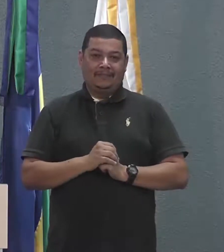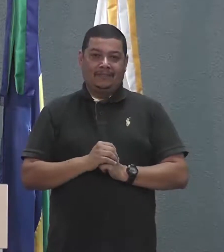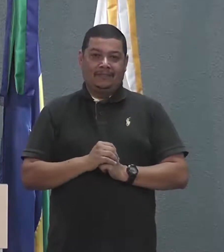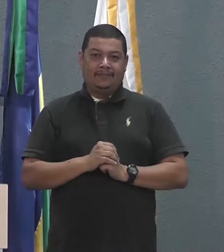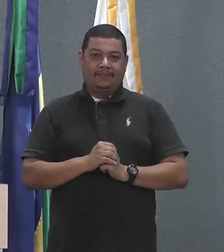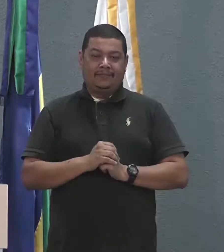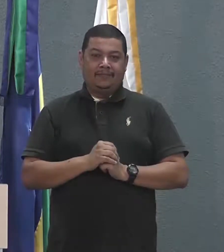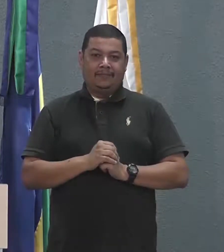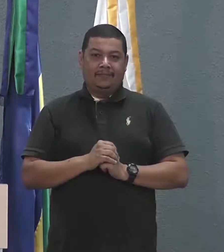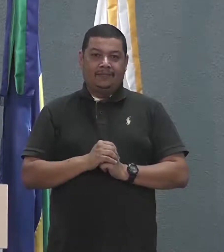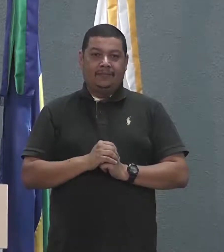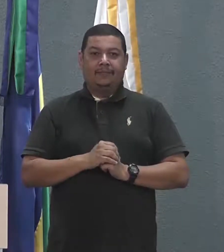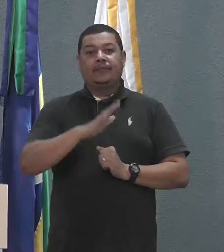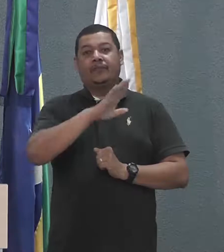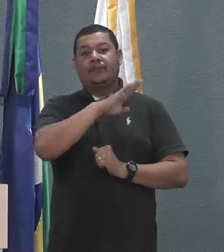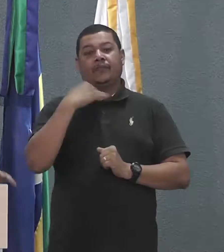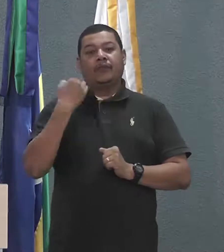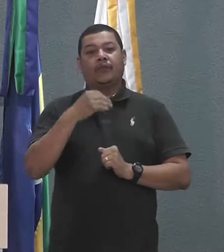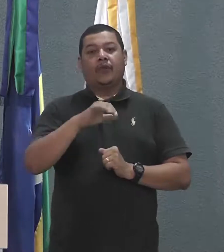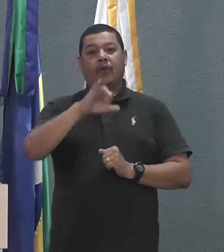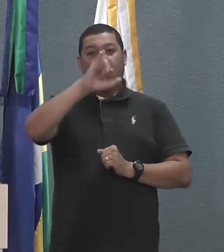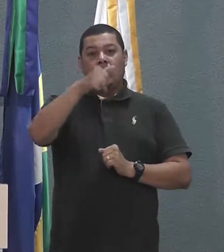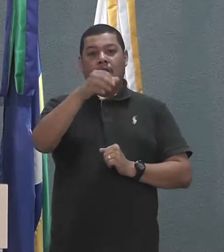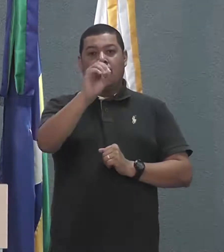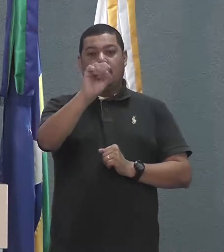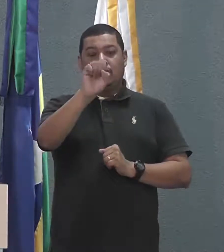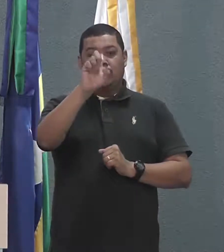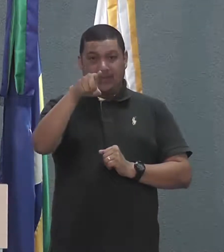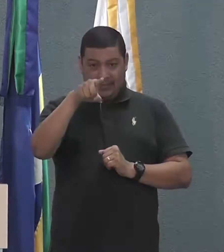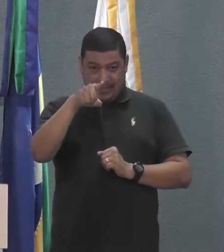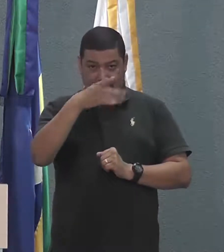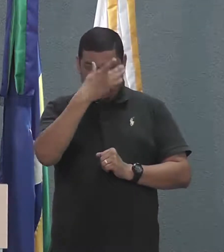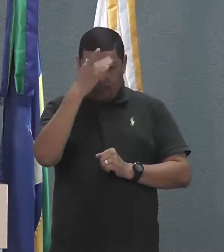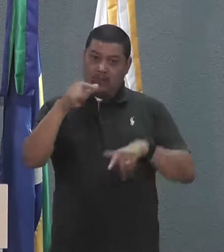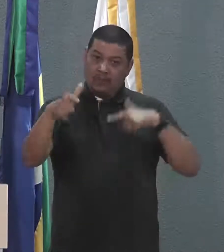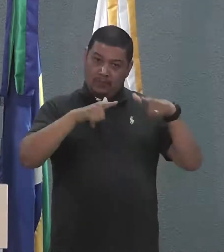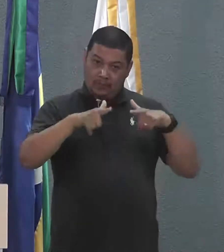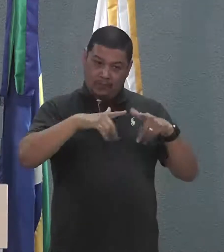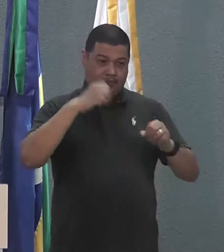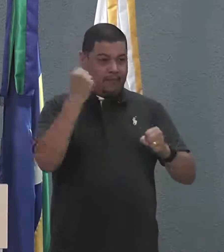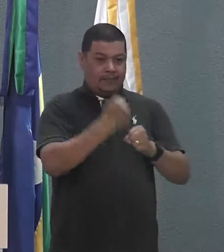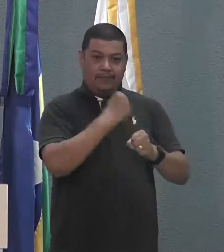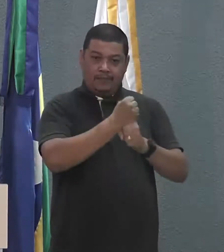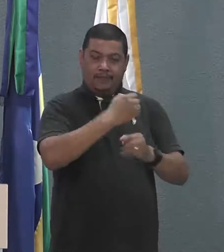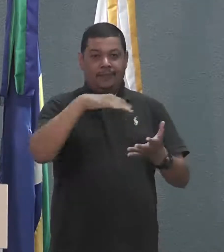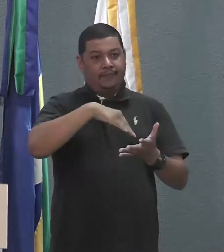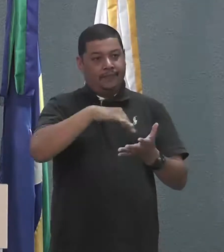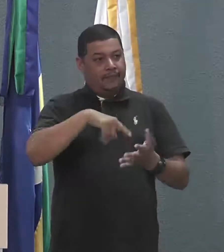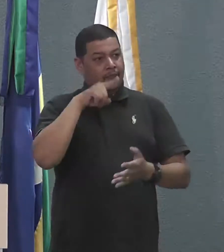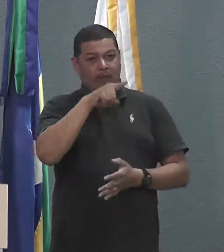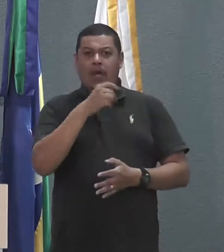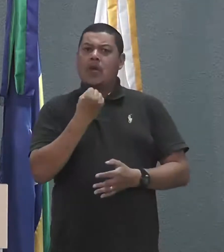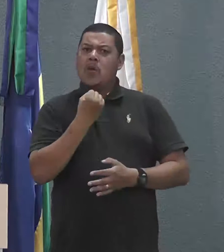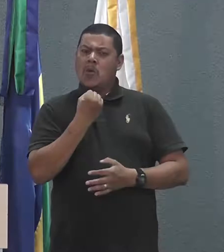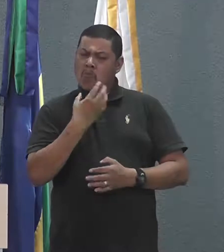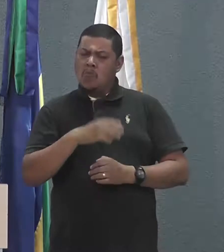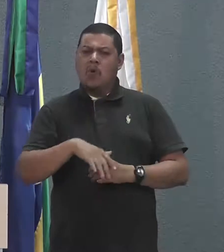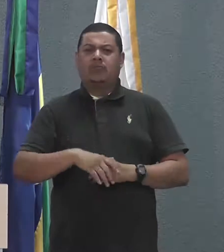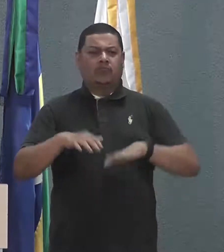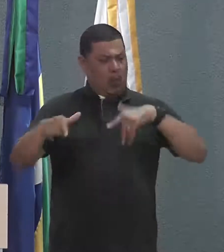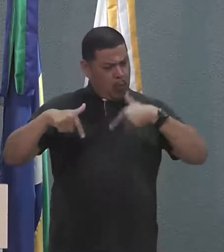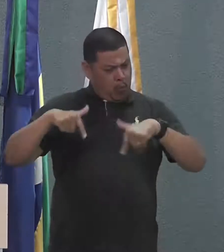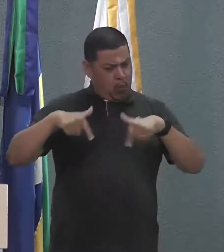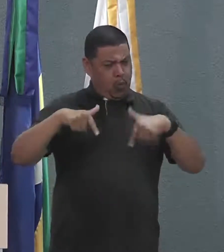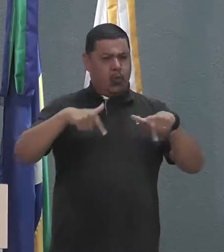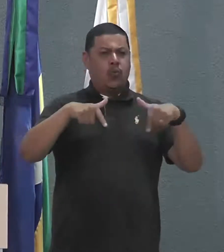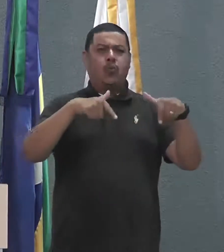aconteceu o falecimento do senhor José Luiz, da Secretaria de Obras. Um homem muito bom.